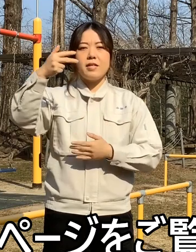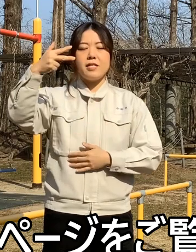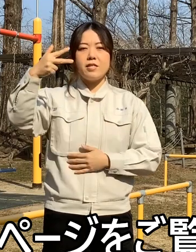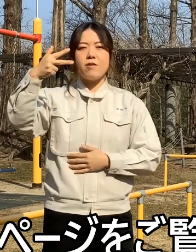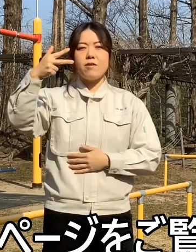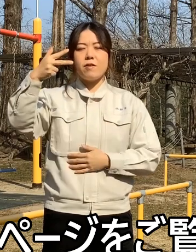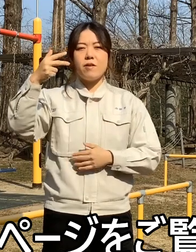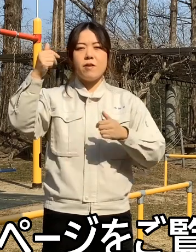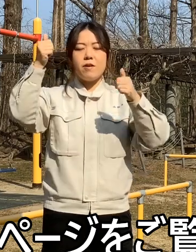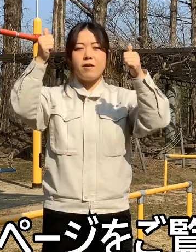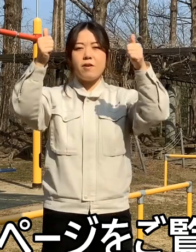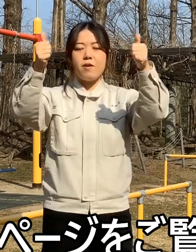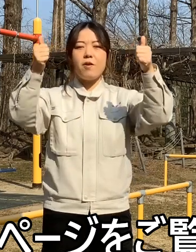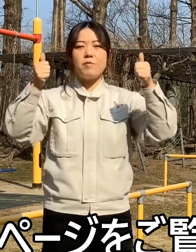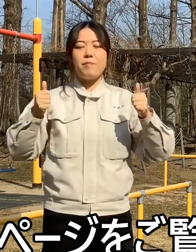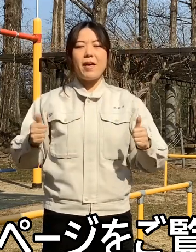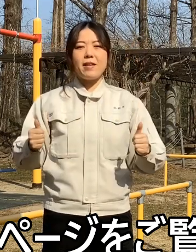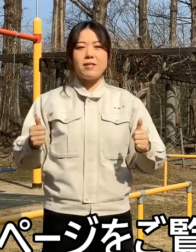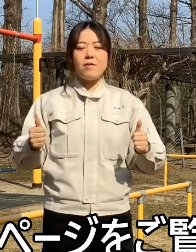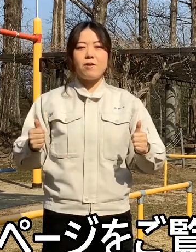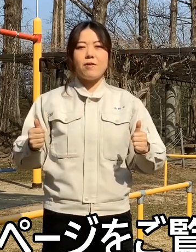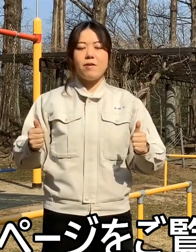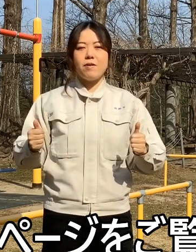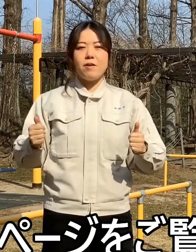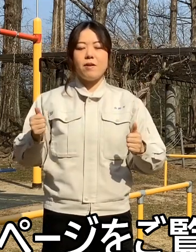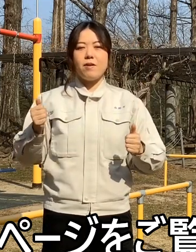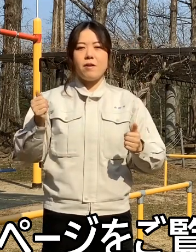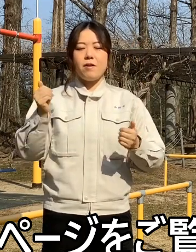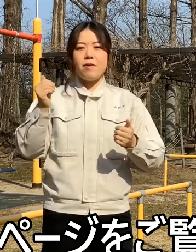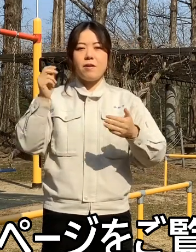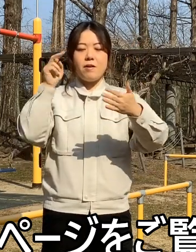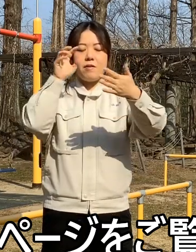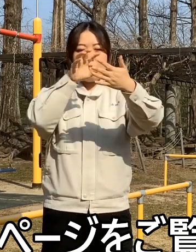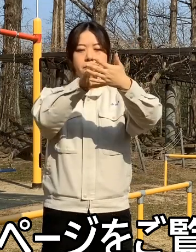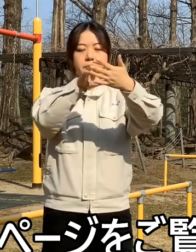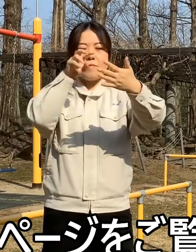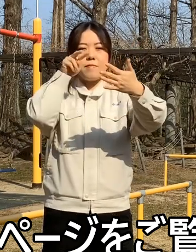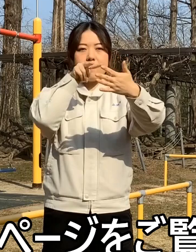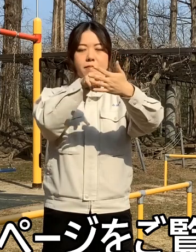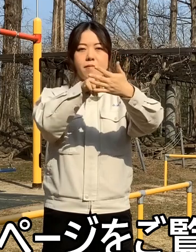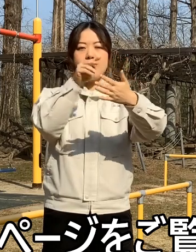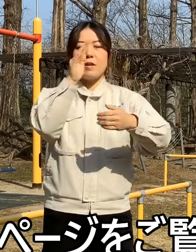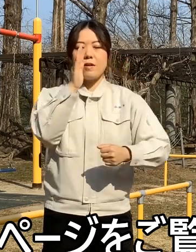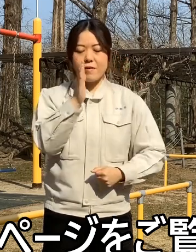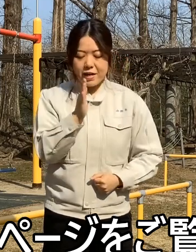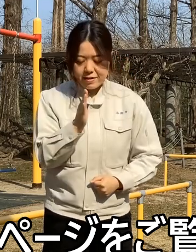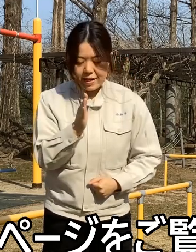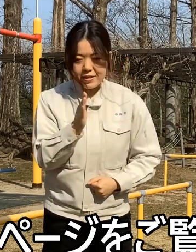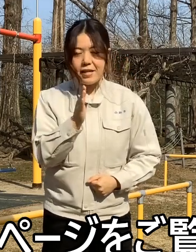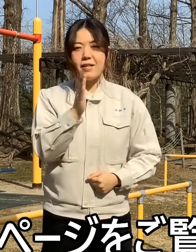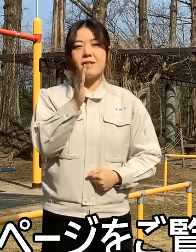市のホームページをご覧ください。